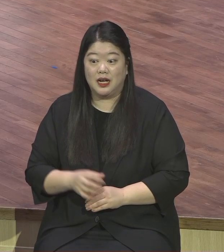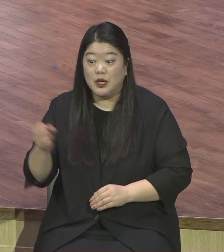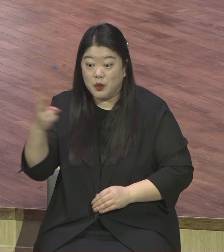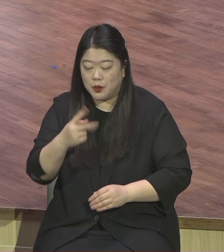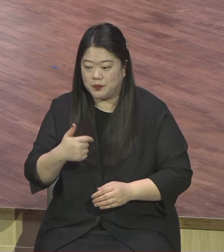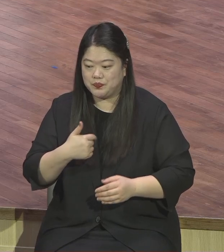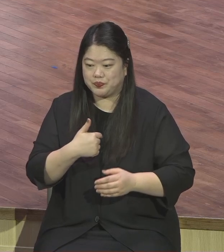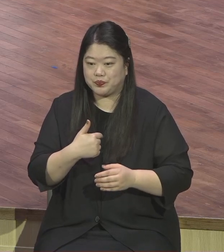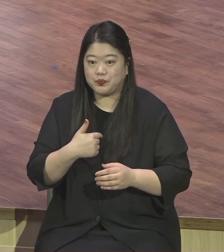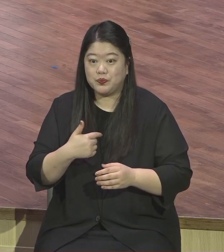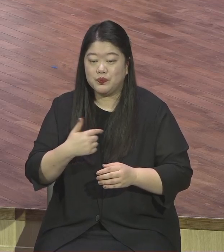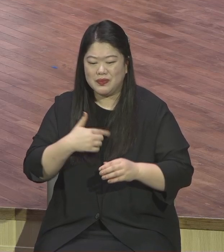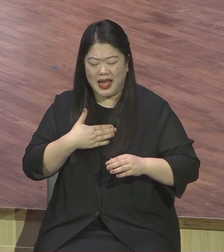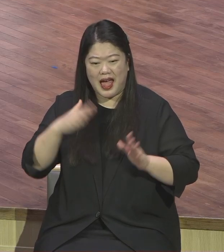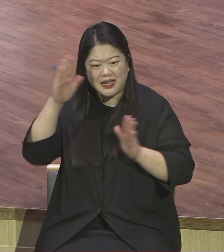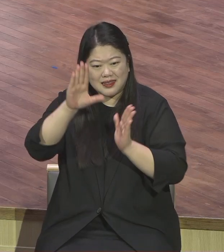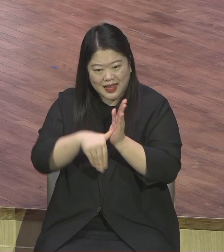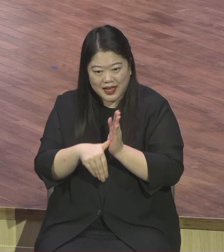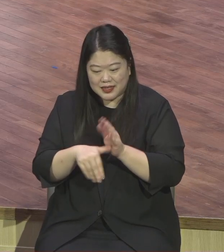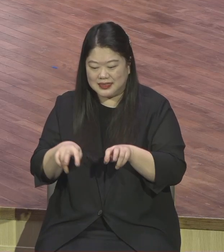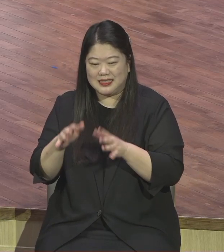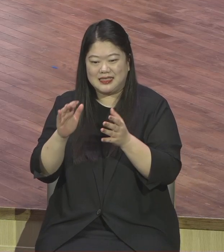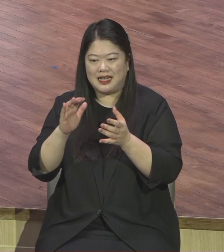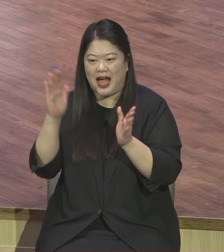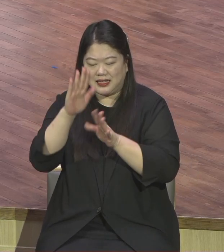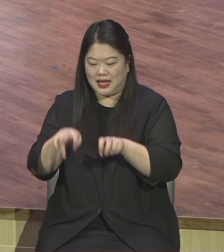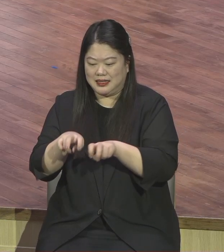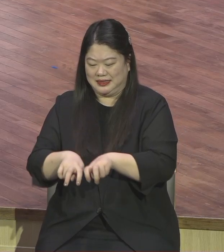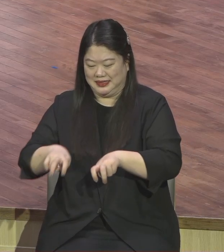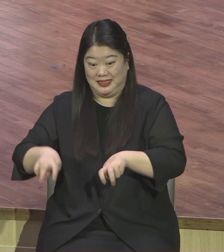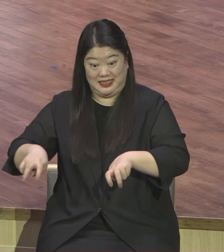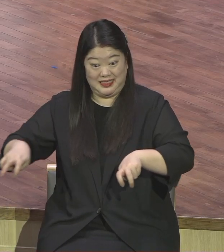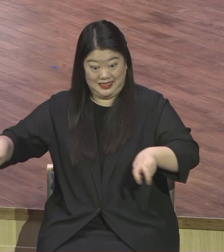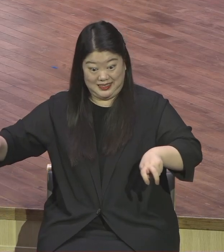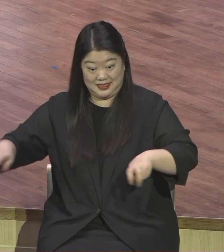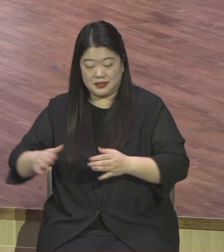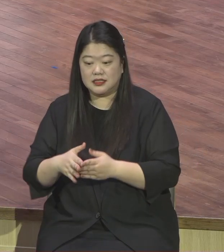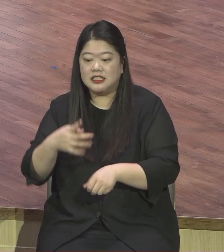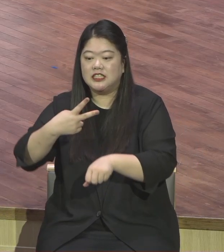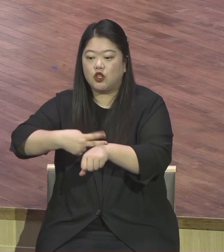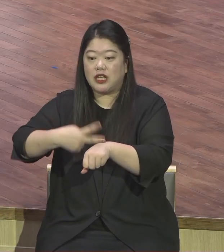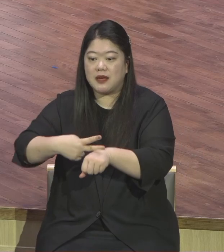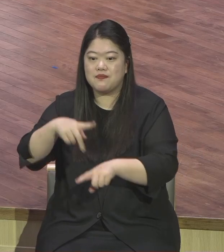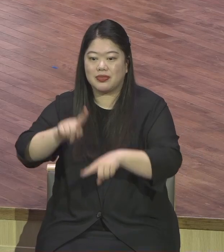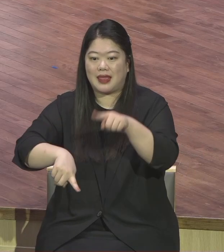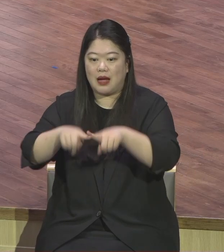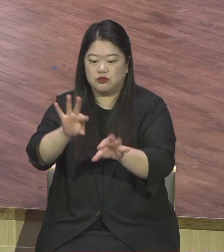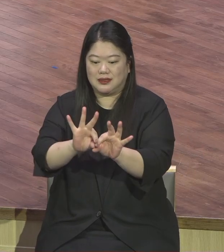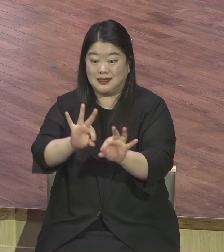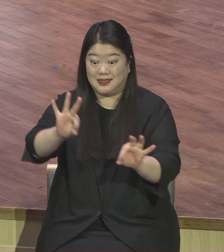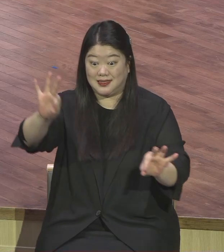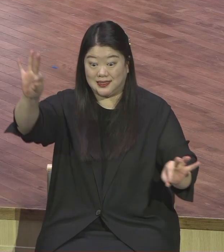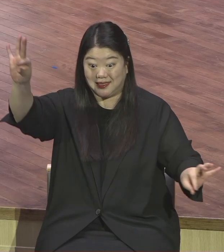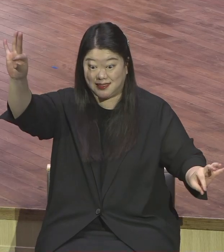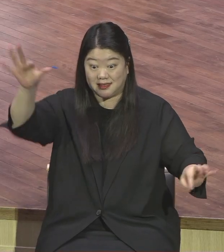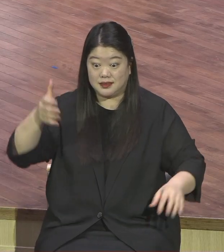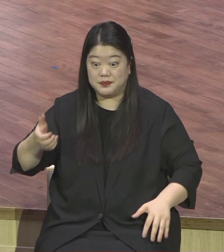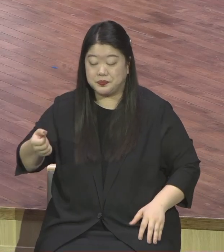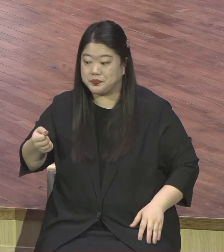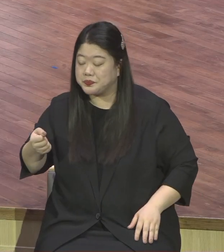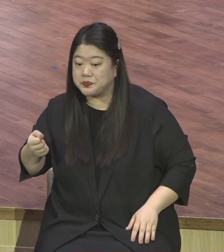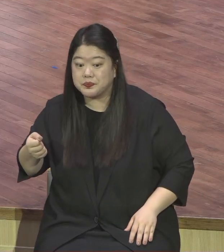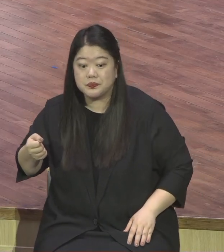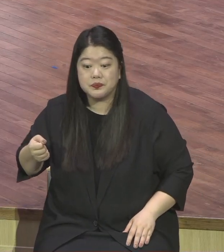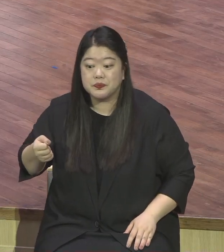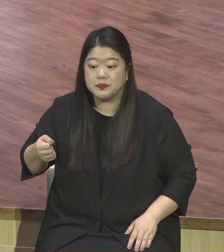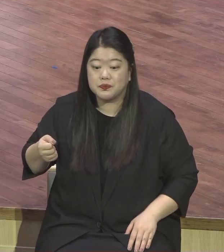때려 아이들을. 그때는 맨발로 들어가 전부 다 맨발 다 앉아있잖아요. 의자 생긴지도 얼마